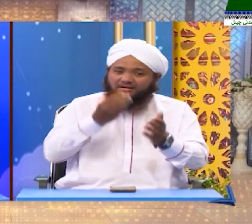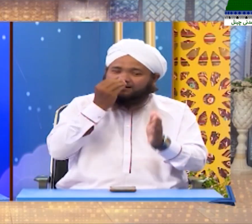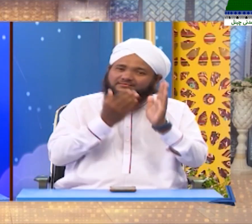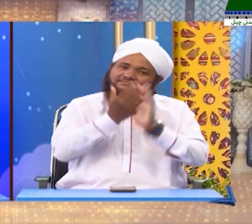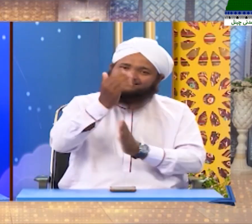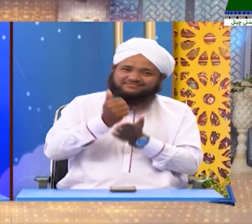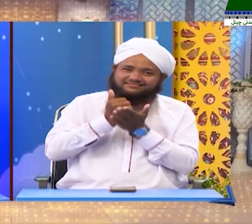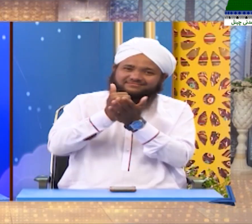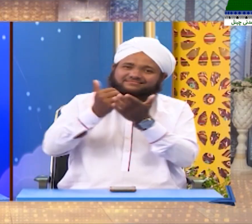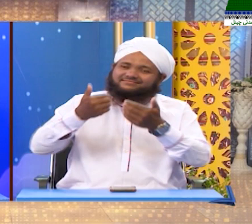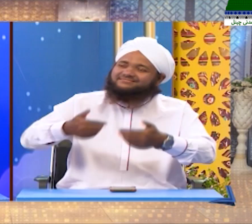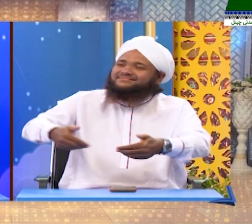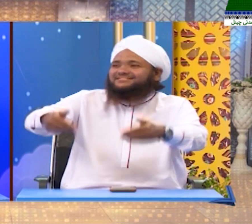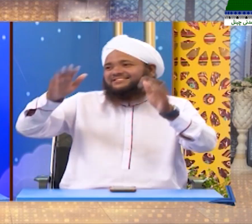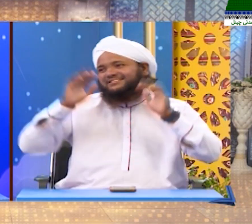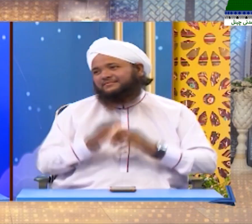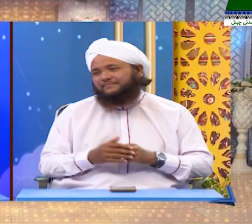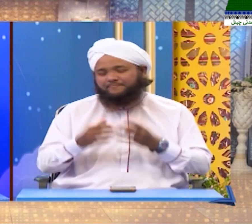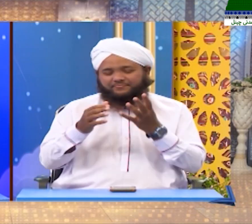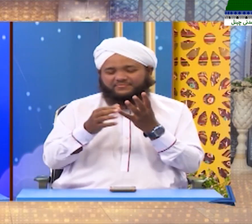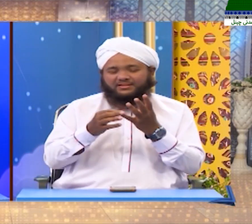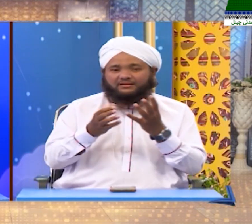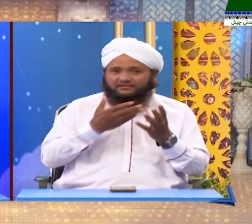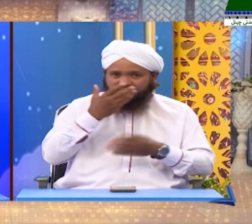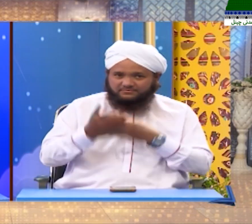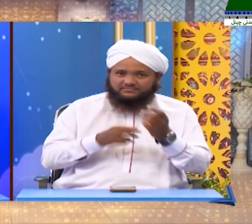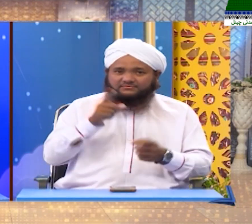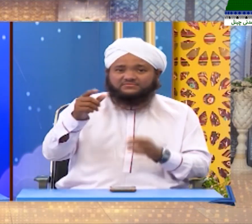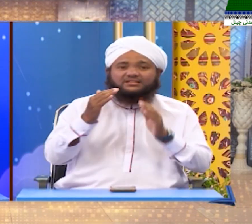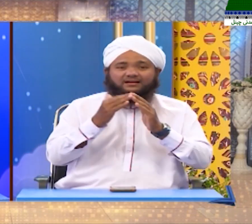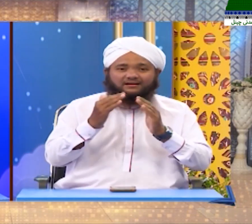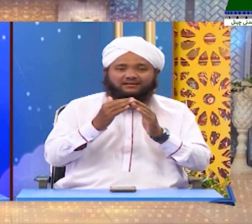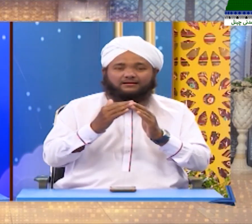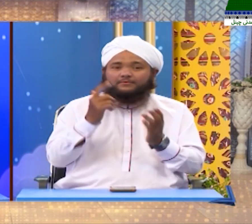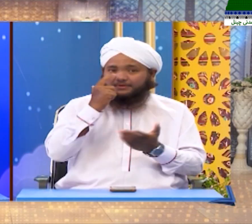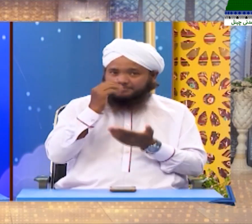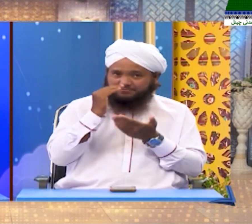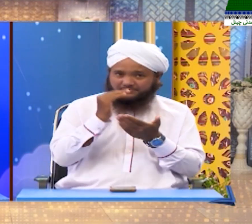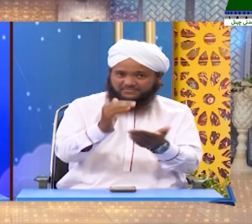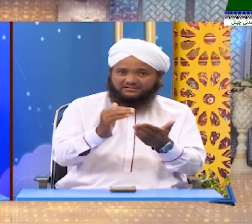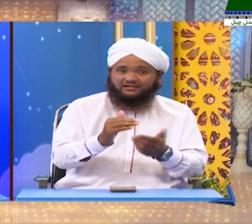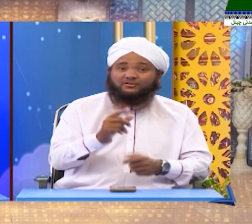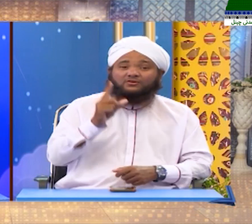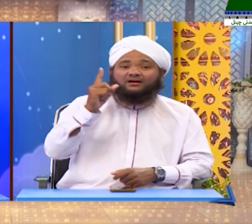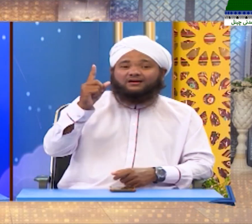یہی فرماتے۔ نمبر 4، ارشاد فرمایا، جب کسی کے ہاں لڑکی پیدا ہوتی ہے تو اللہ عز و جل اس کے